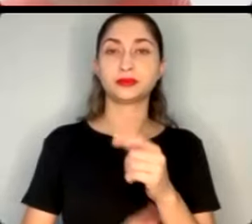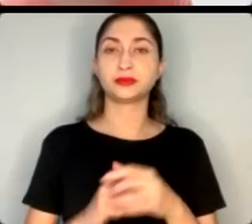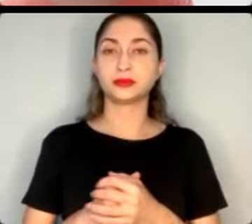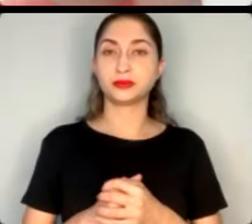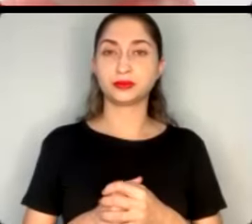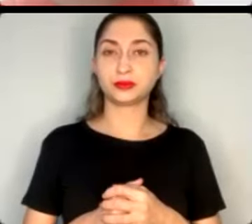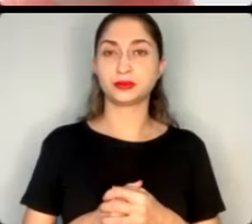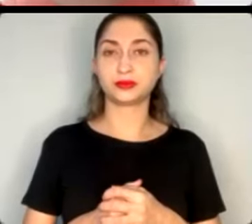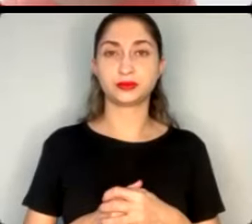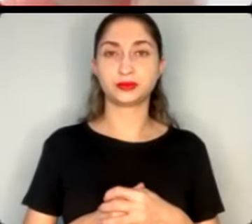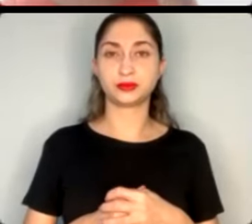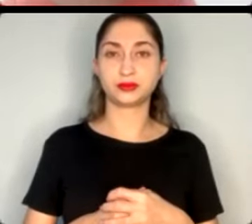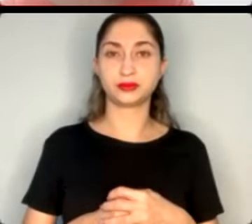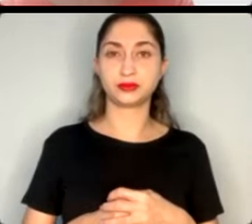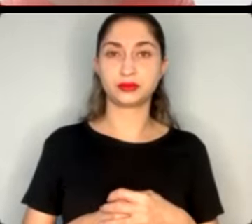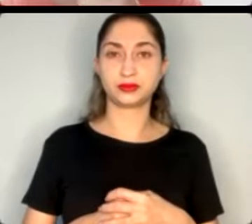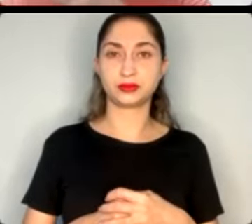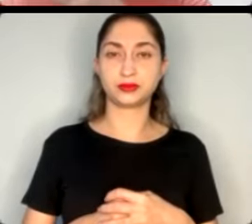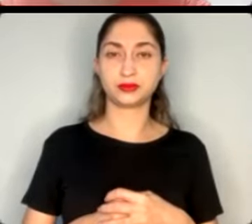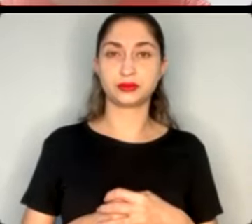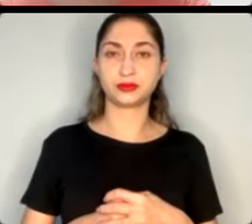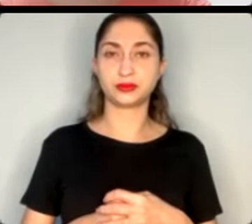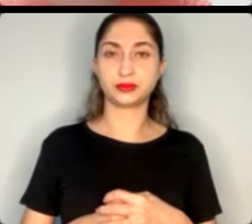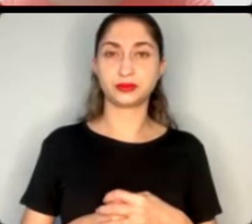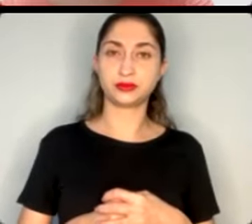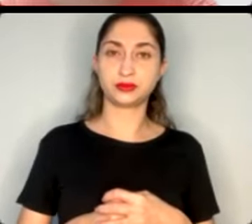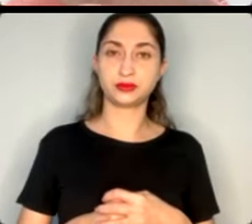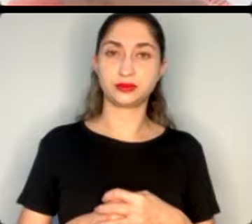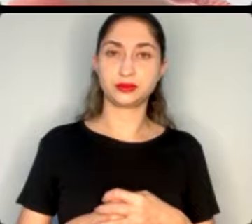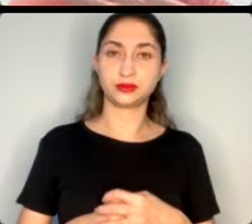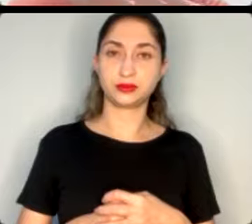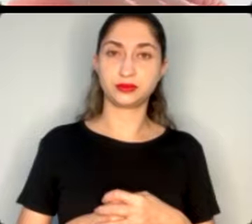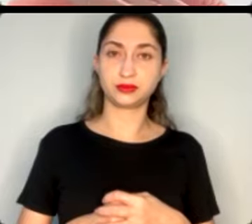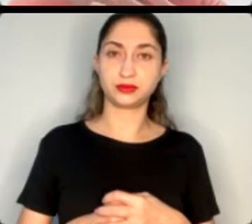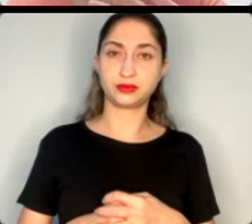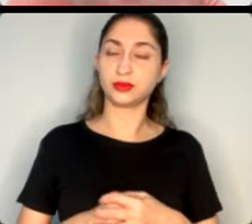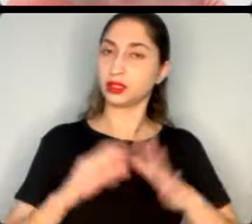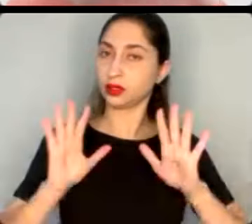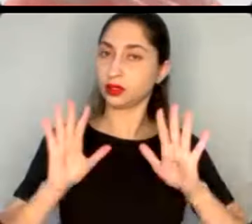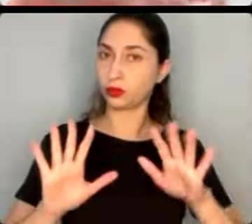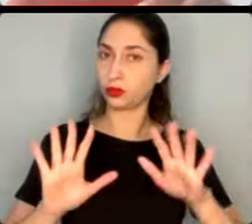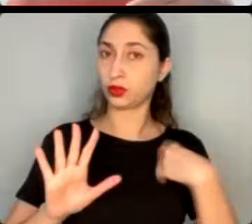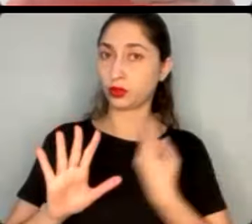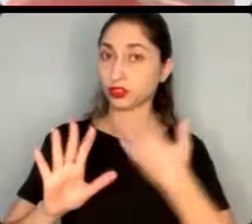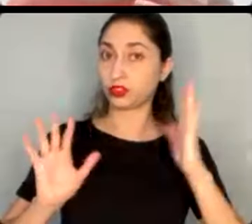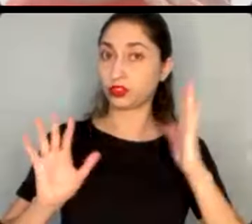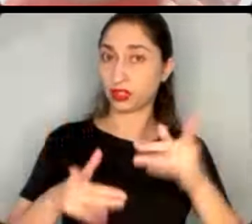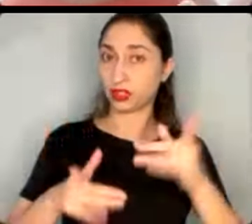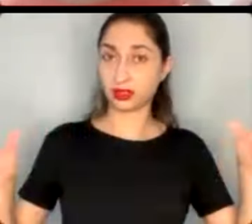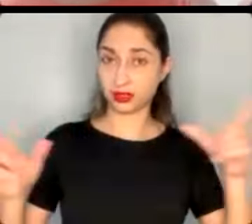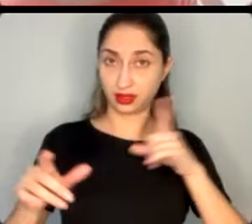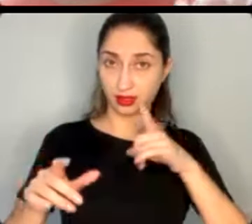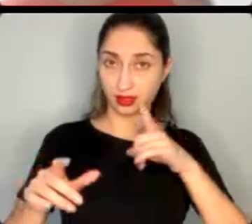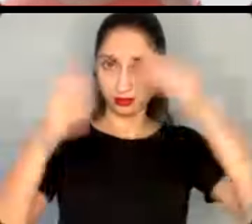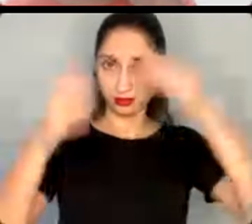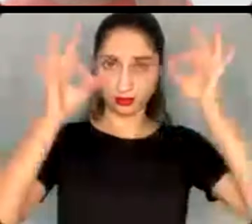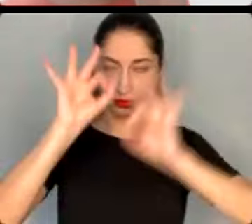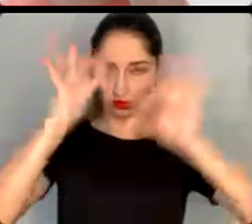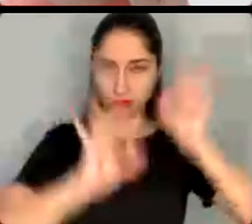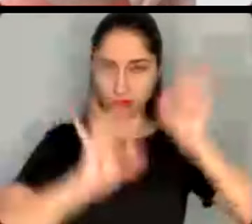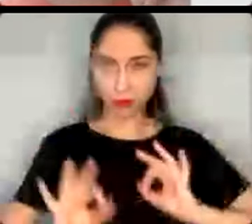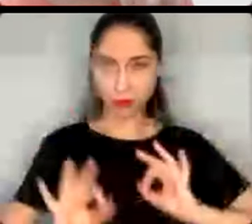já uma postura muito já instalada, e a gente possa fazer um pouquinho